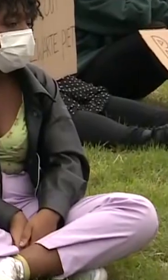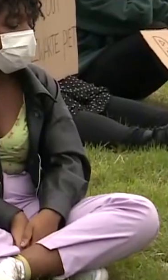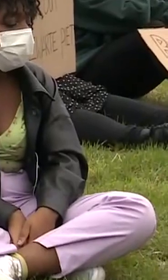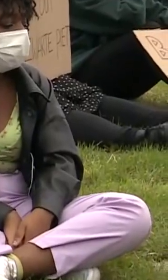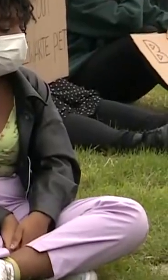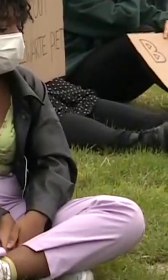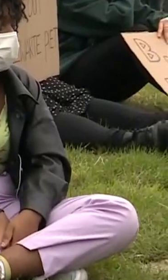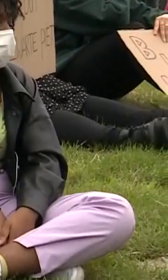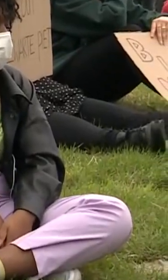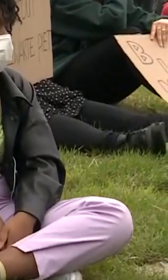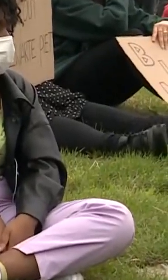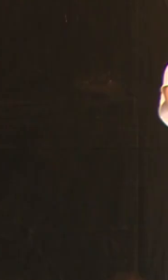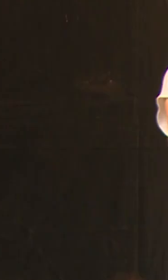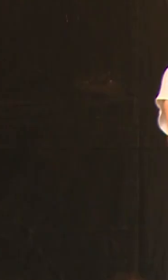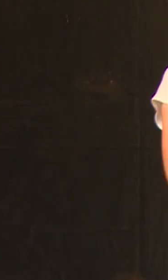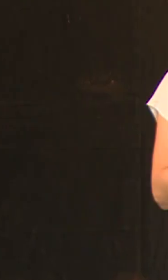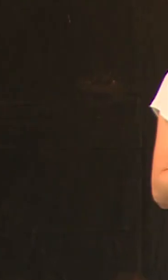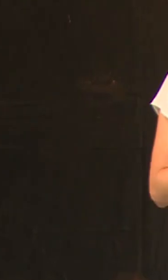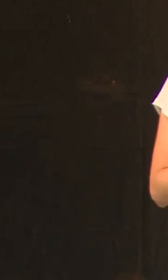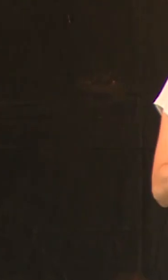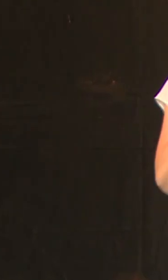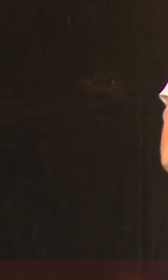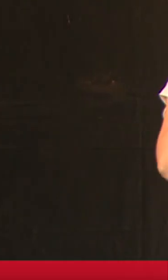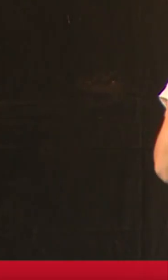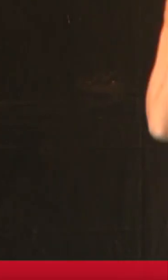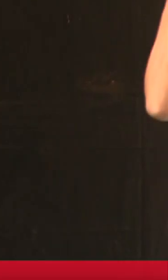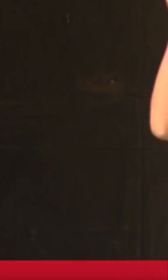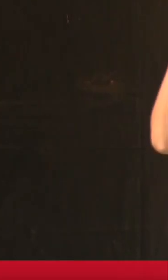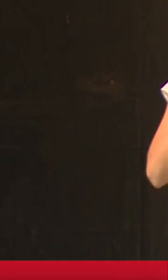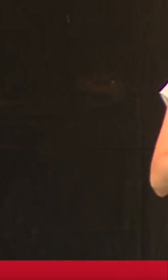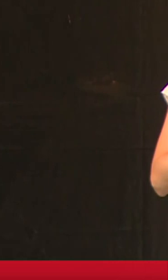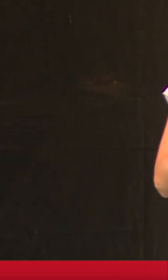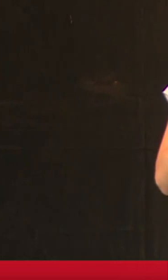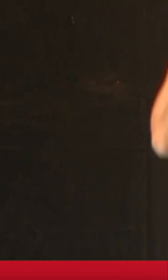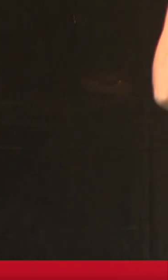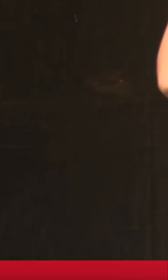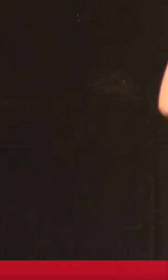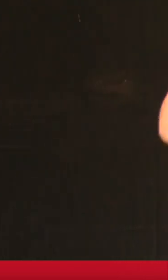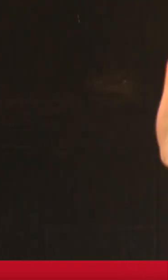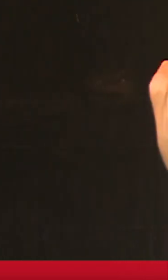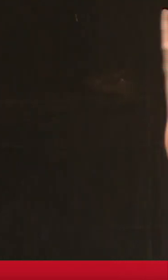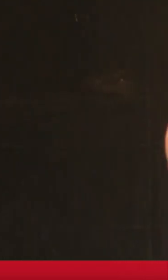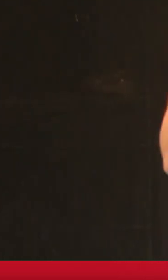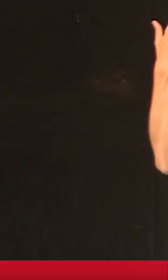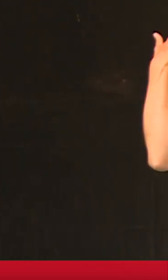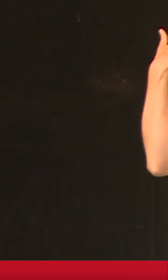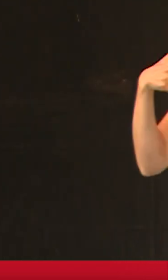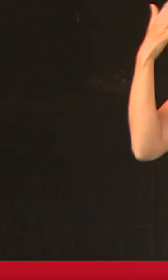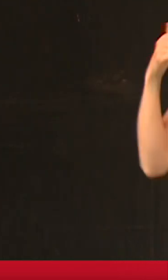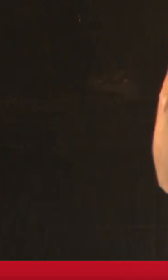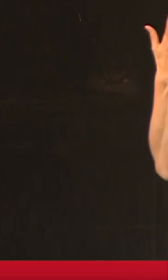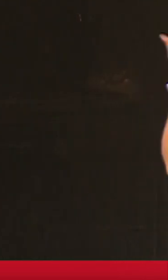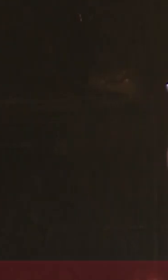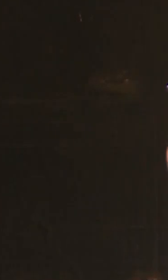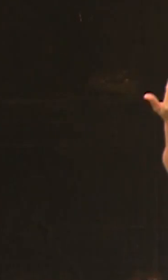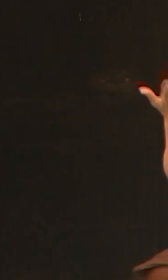Laten we leren van onze kinderen. Maar laten we hen ook leren. Laten we leren over onze geschiedenis. Zoals die werkelijk